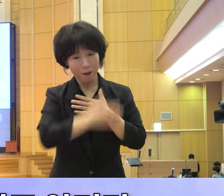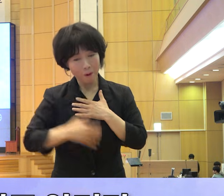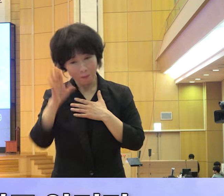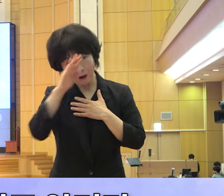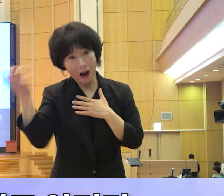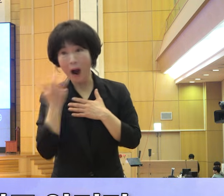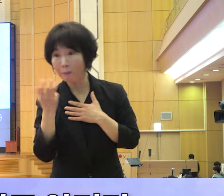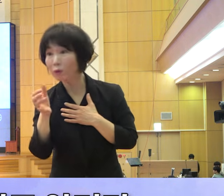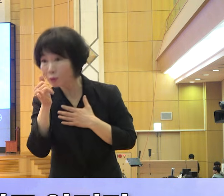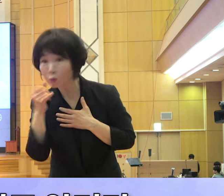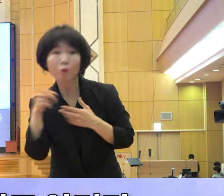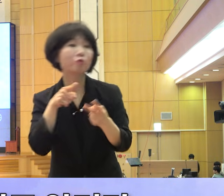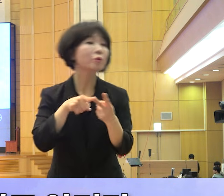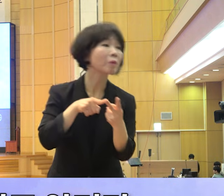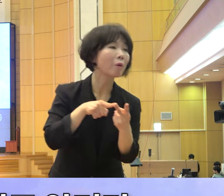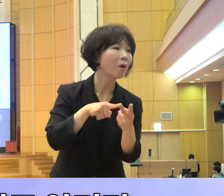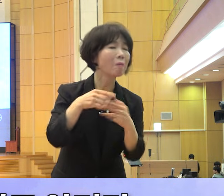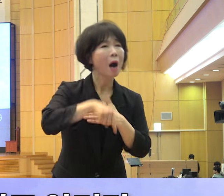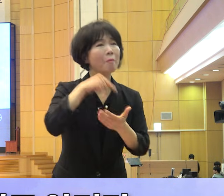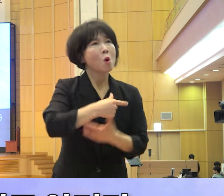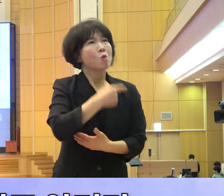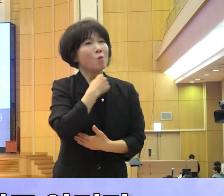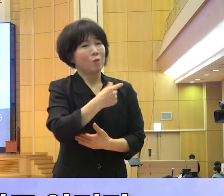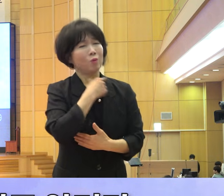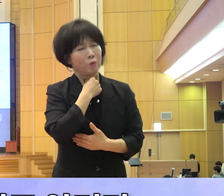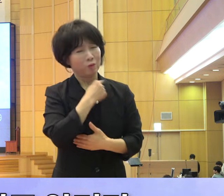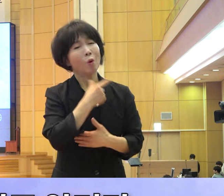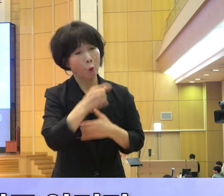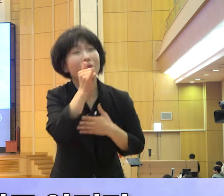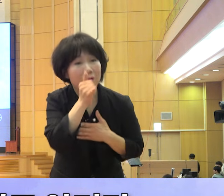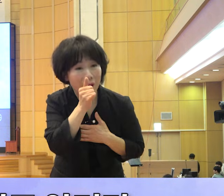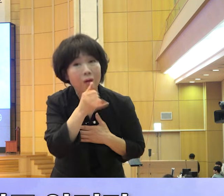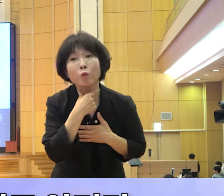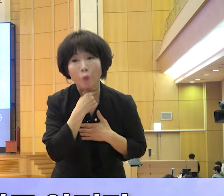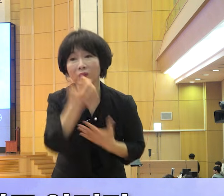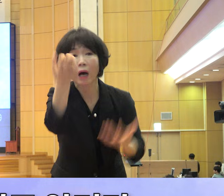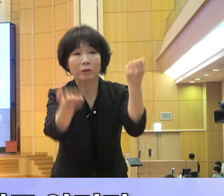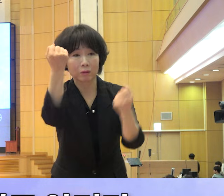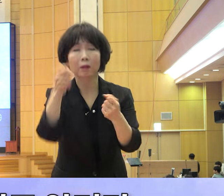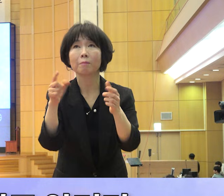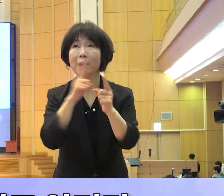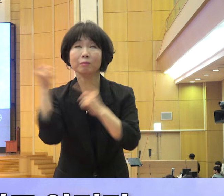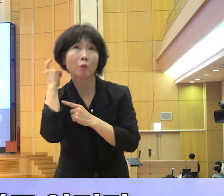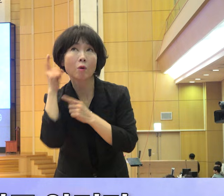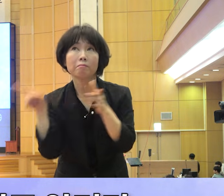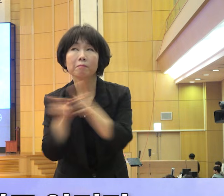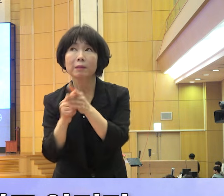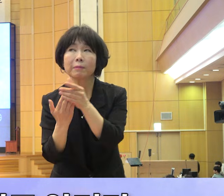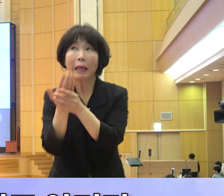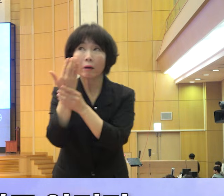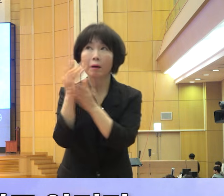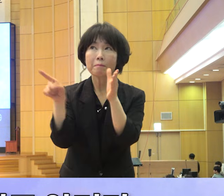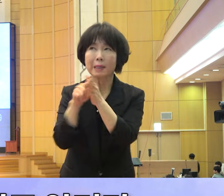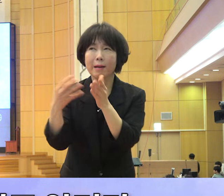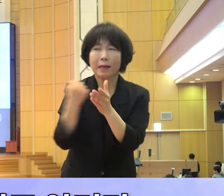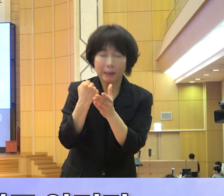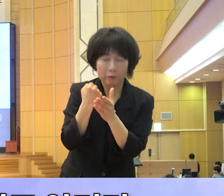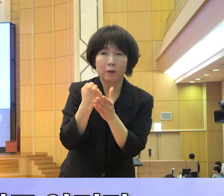나름대로 각자 소원이 있을 거예요. 말씀 듣고 믿음이 생기고 그 믿음으로